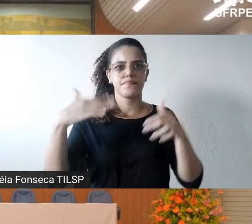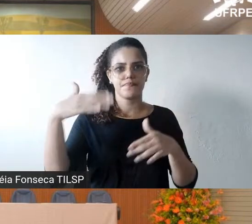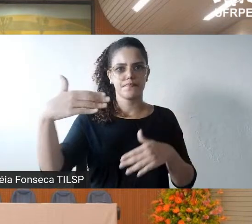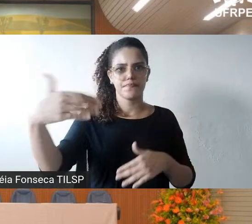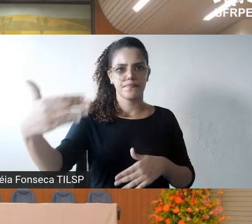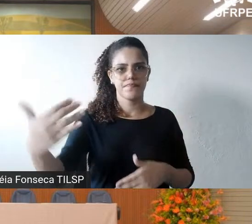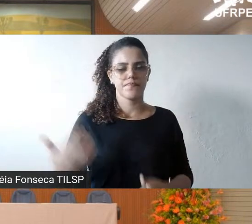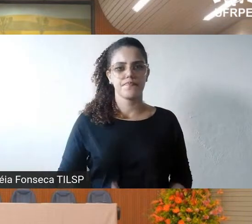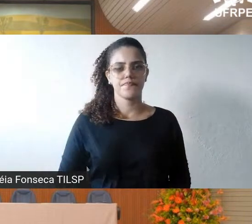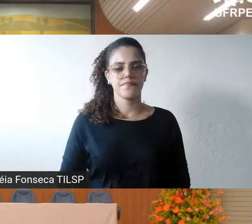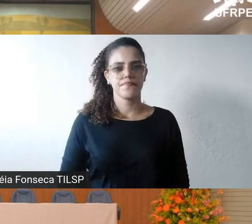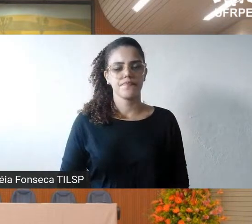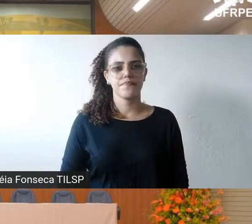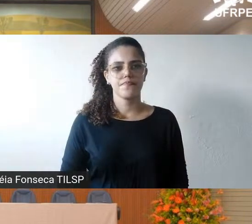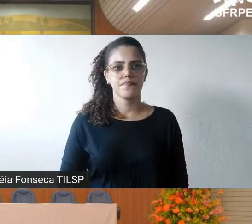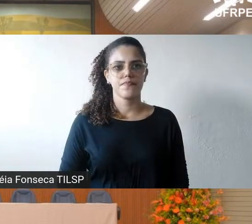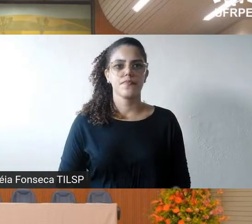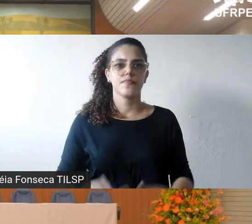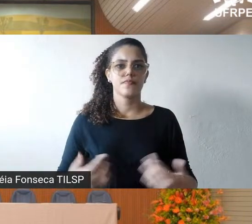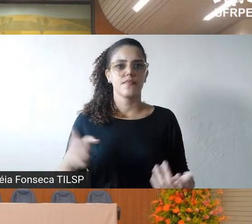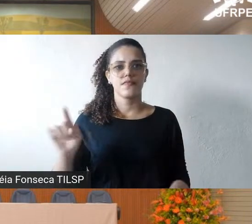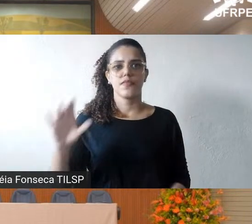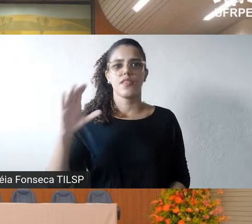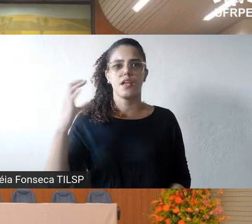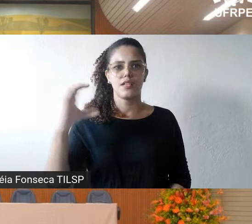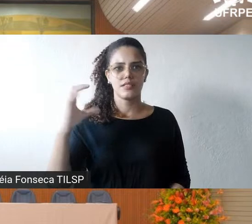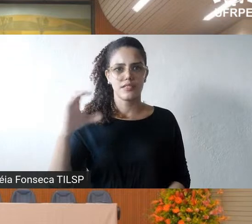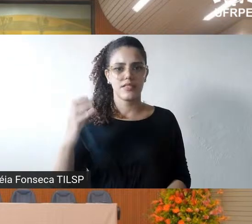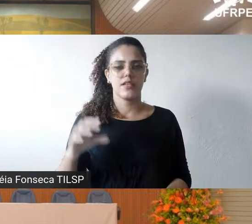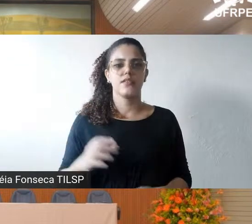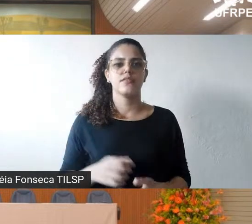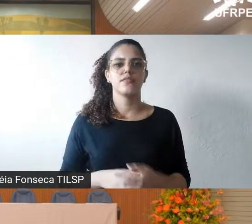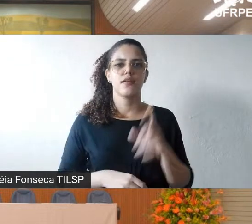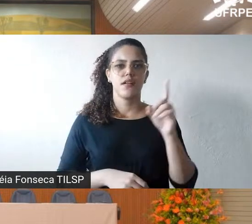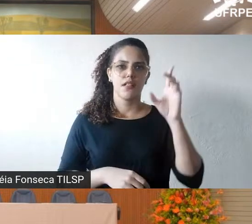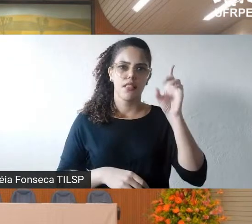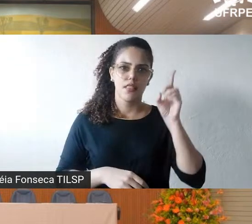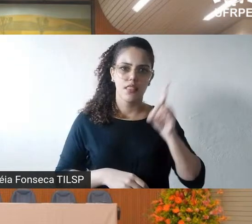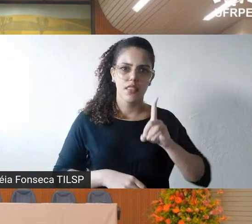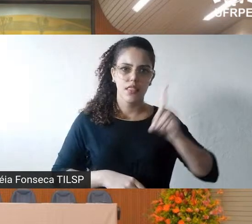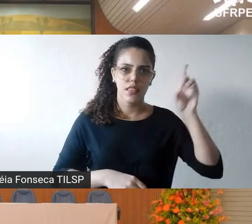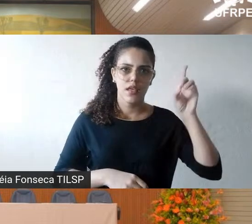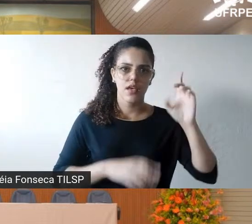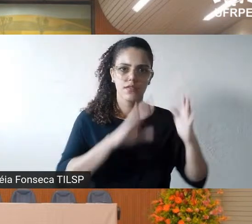fé em Deus, com fé na ciência, com respeito às pessoas,